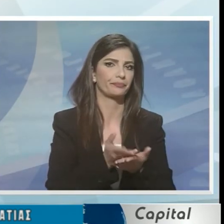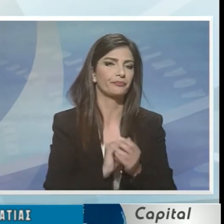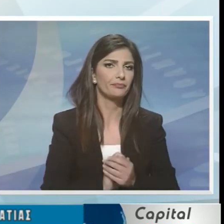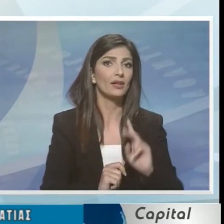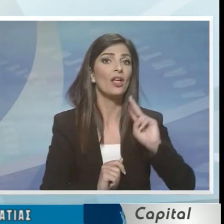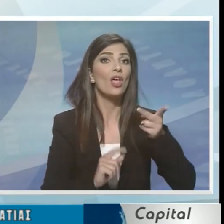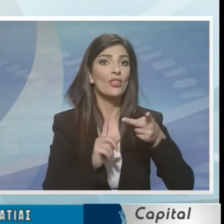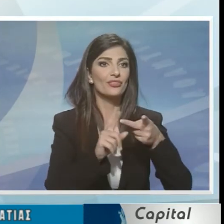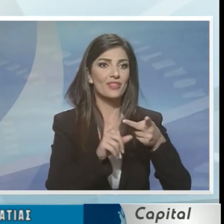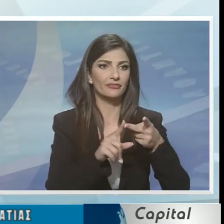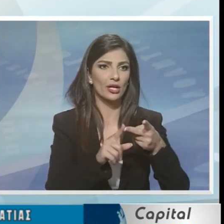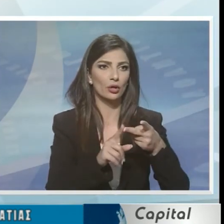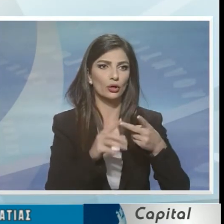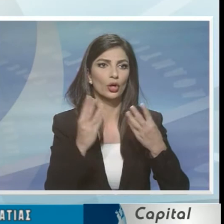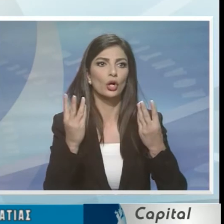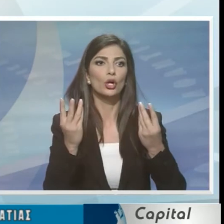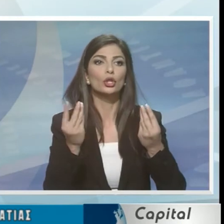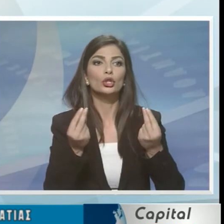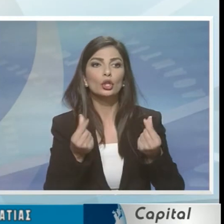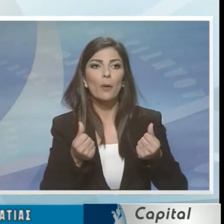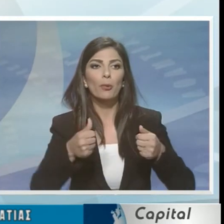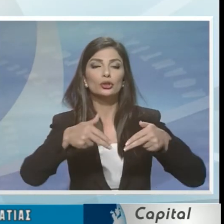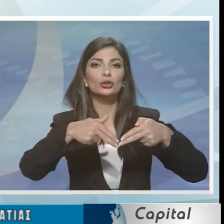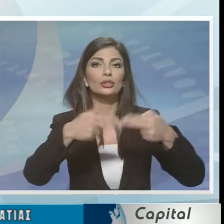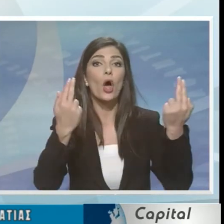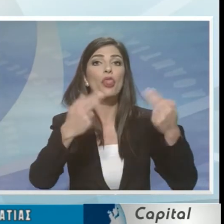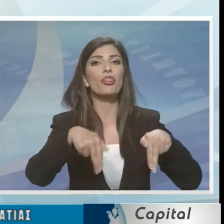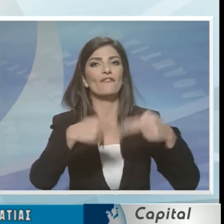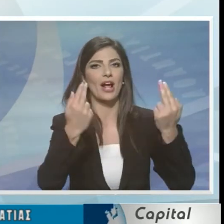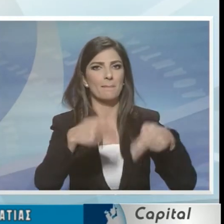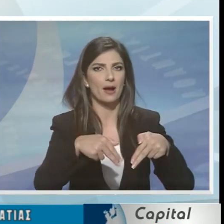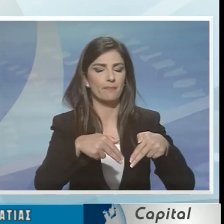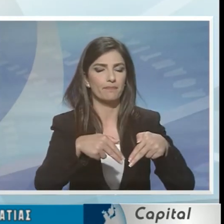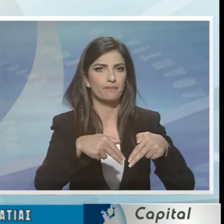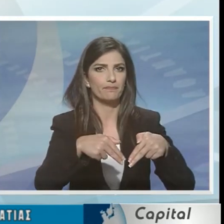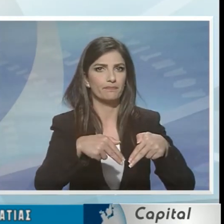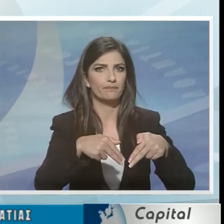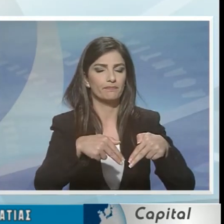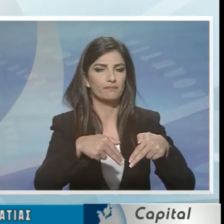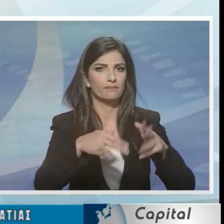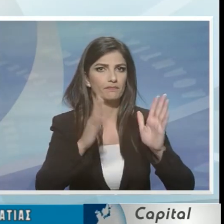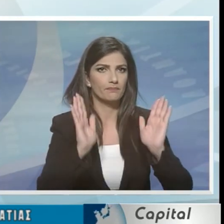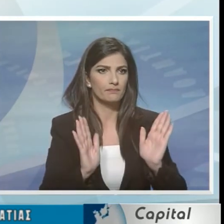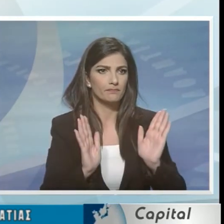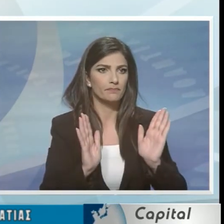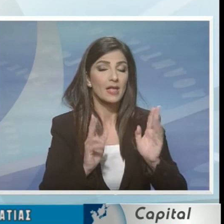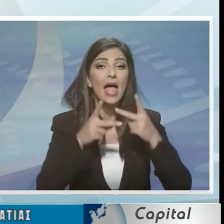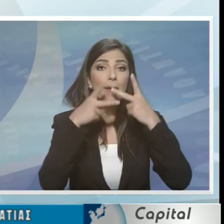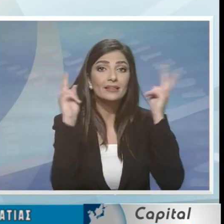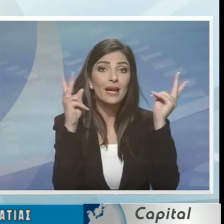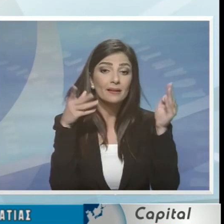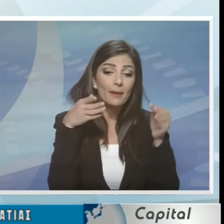όσον αφορά τα σημεία διέλευσης μεταξύ ελευθέρων και κατεχομένων περιοχών, θα επιτρέπεται μόνο για άτομα τα